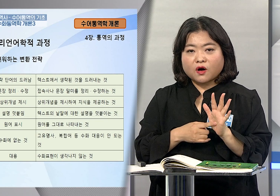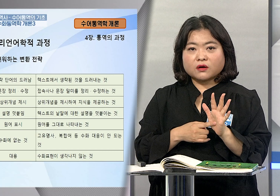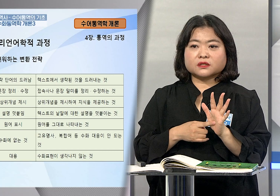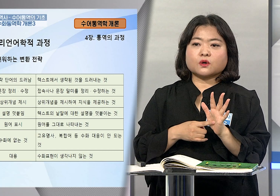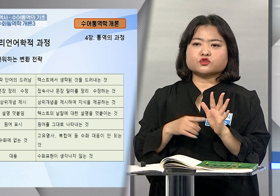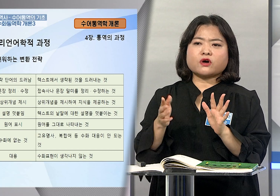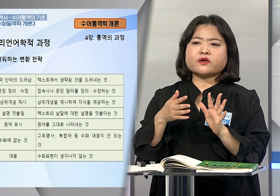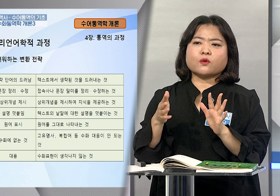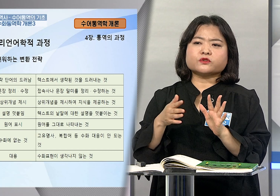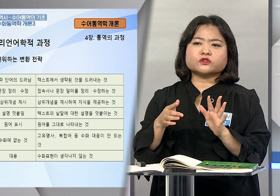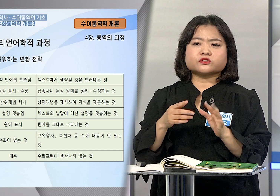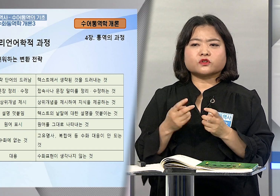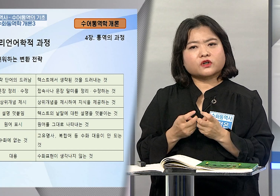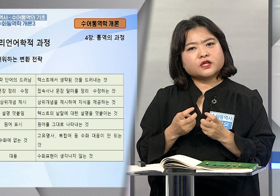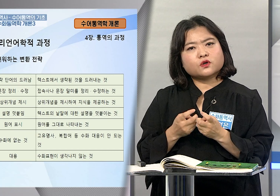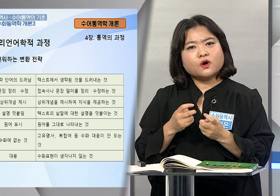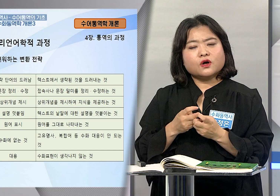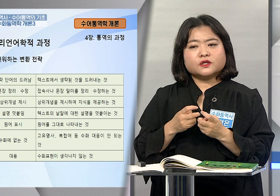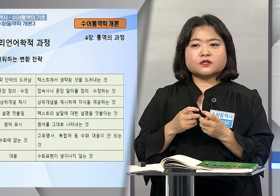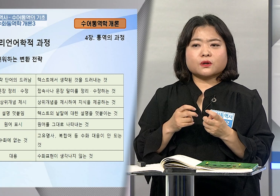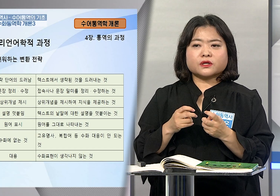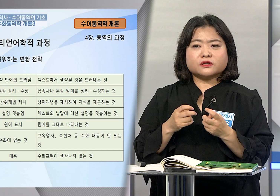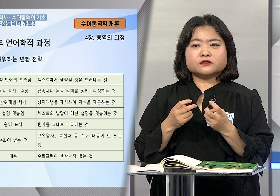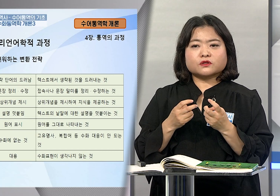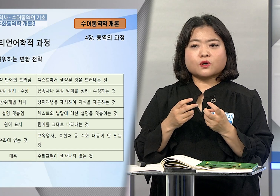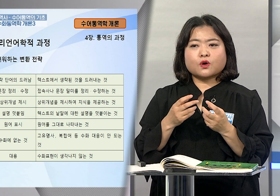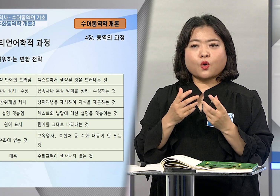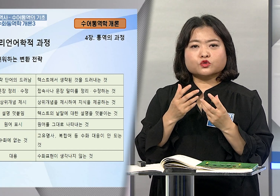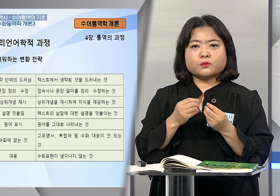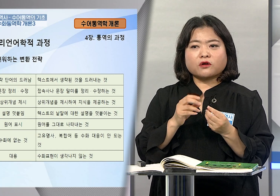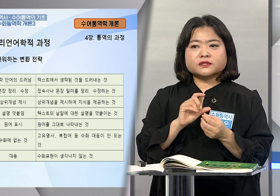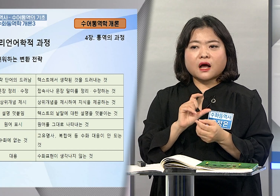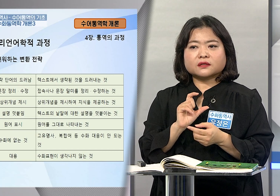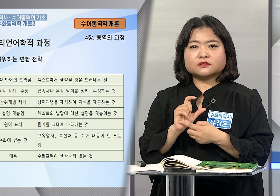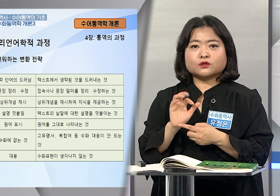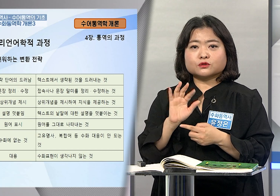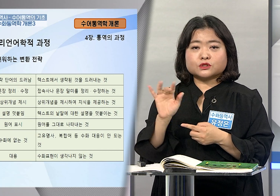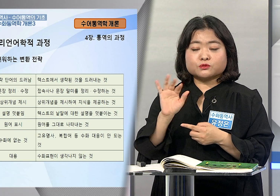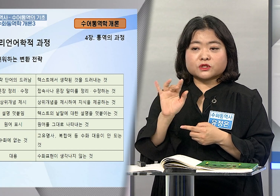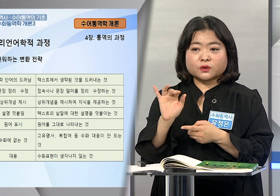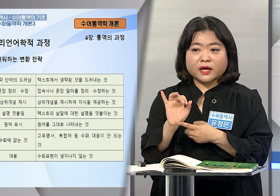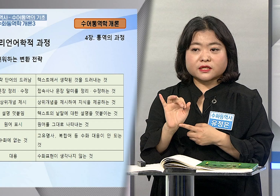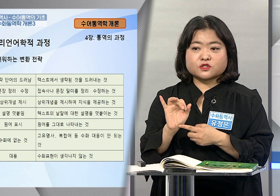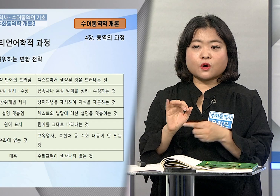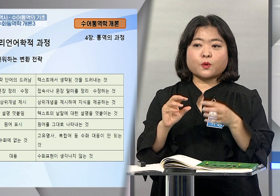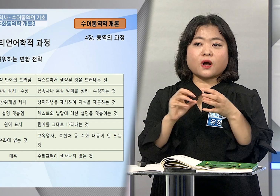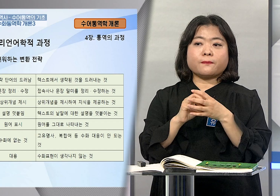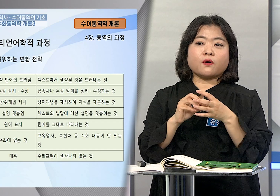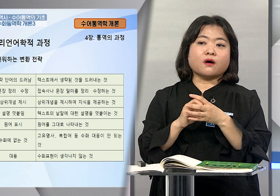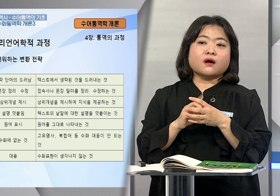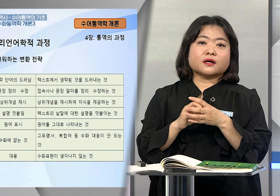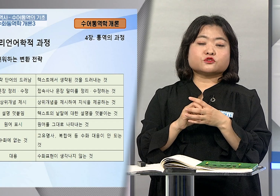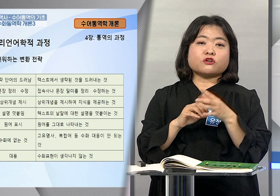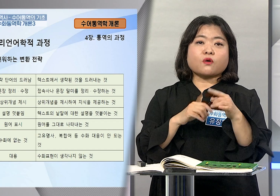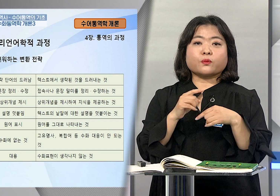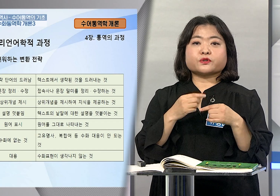거, 그리고 수화에 없는 것들은 어떡하죠? 이제 예를 들어서 고유 명사 같은 경우는 지문자로 가야겠죠. 복합어 수화가 없어요.